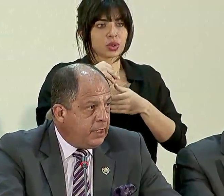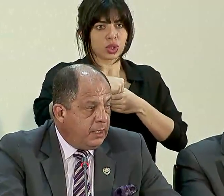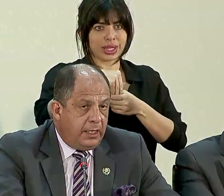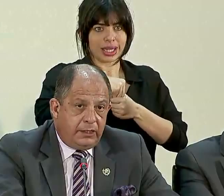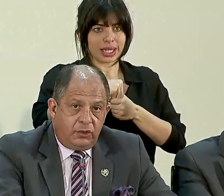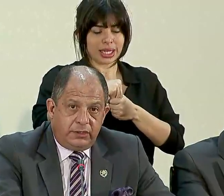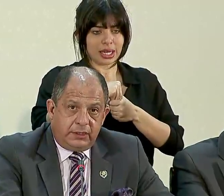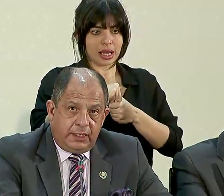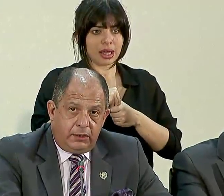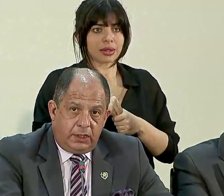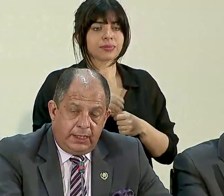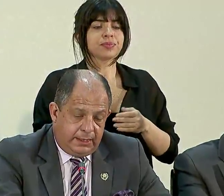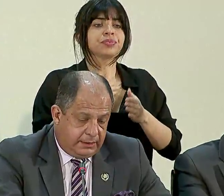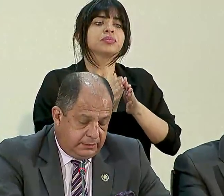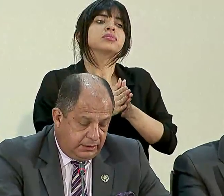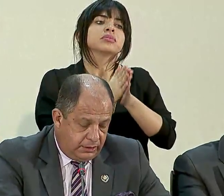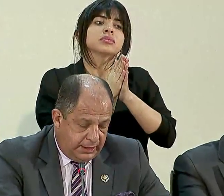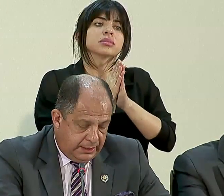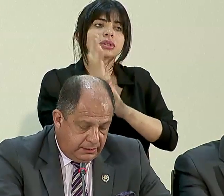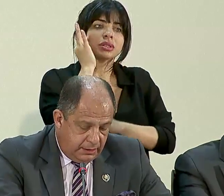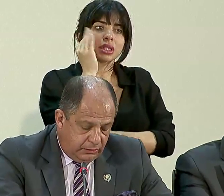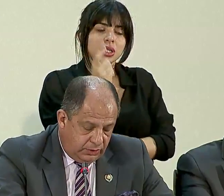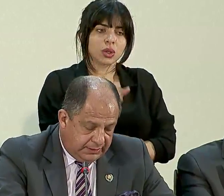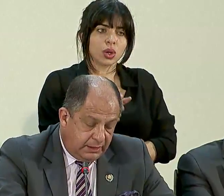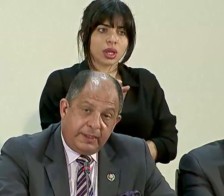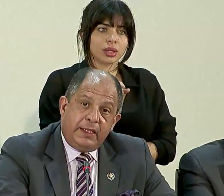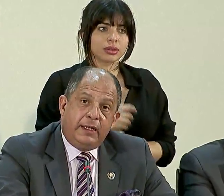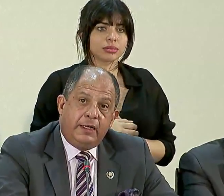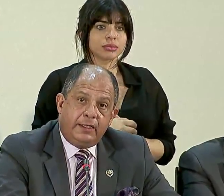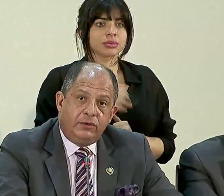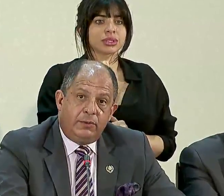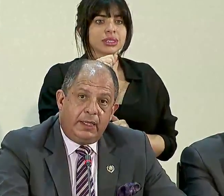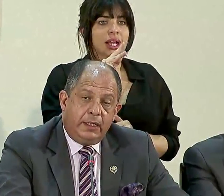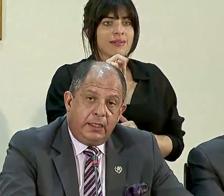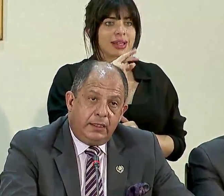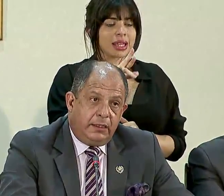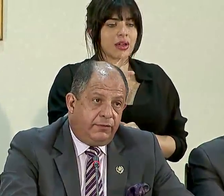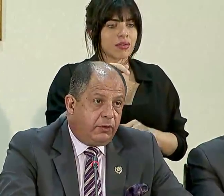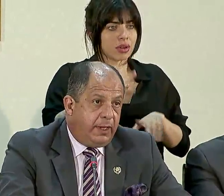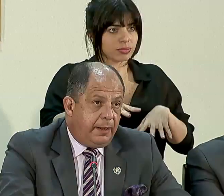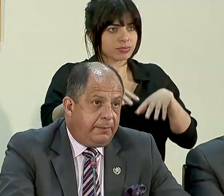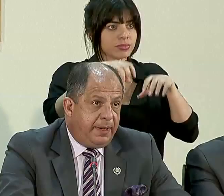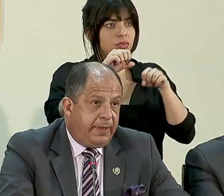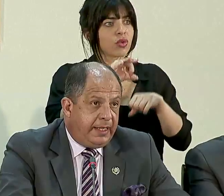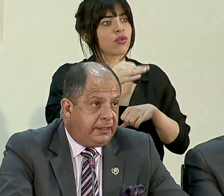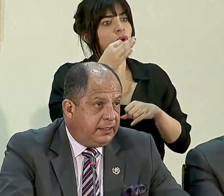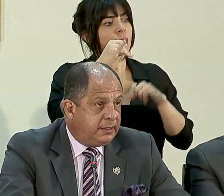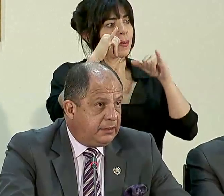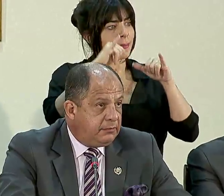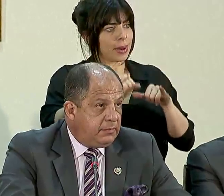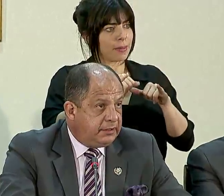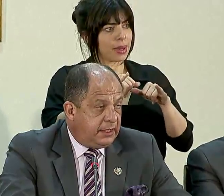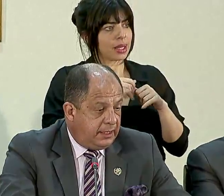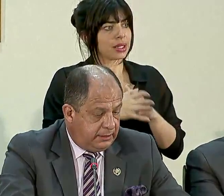interina. He solicitado a la señora Durán Salvatierra que asuma de forma